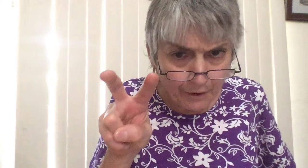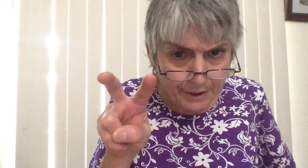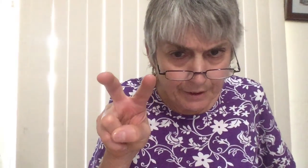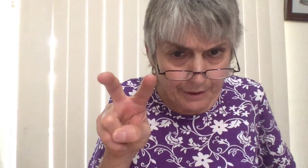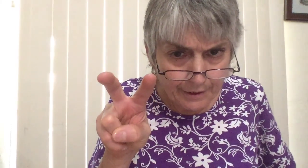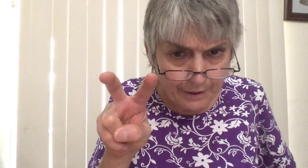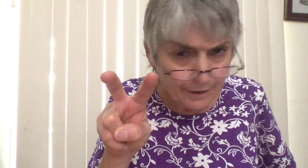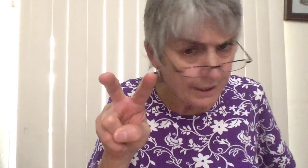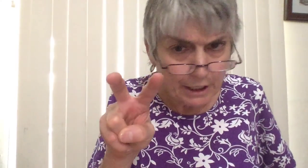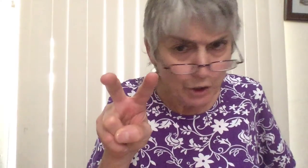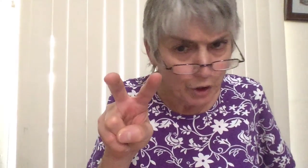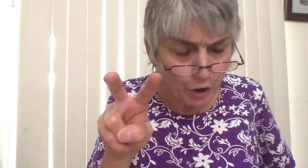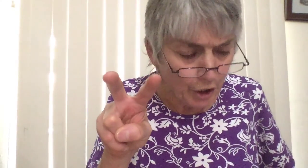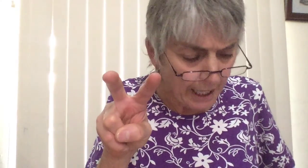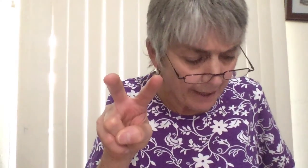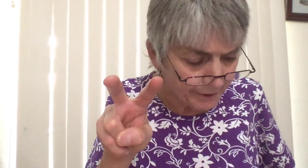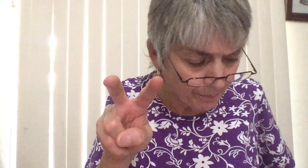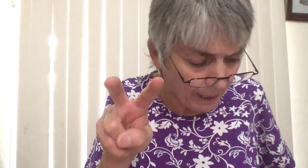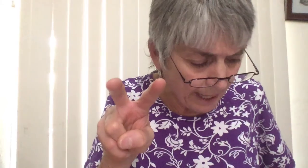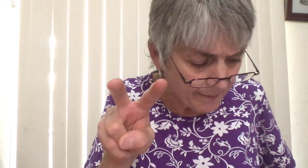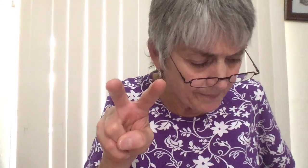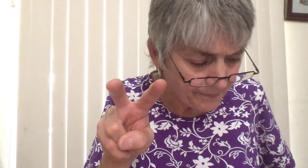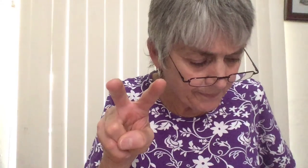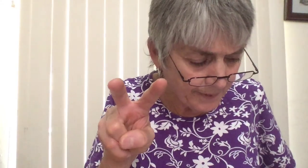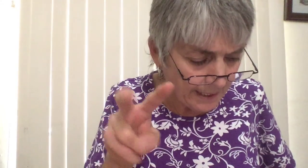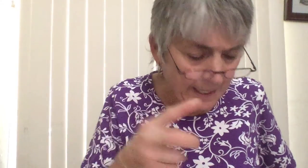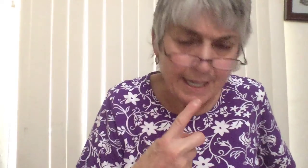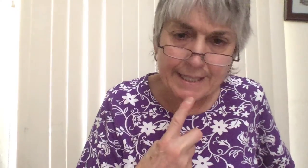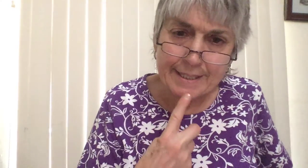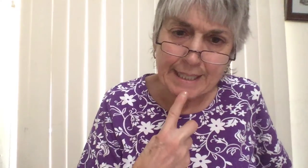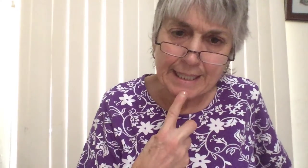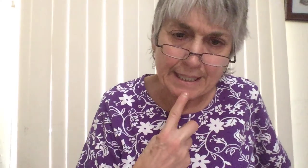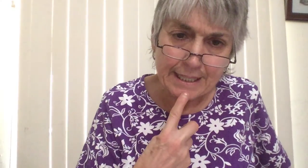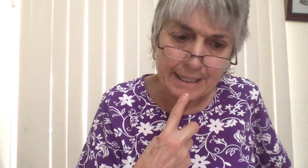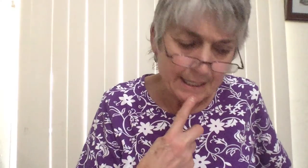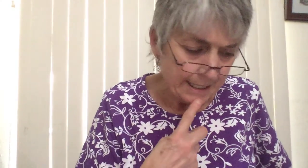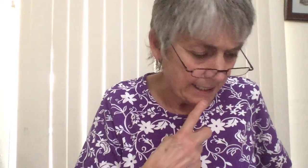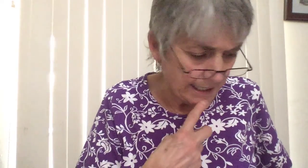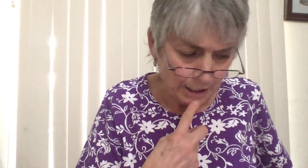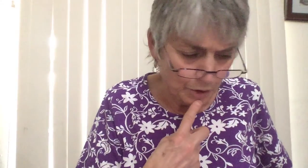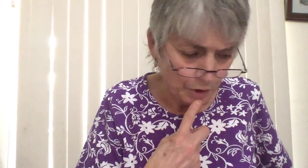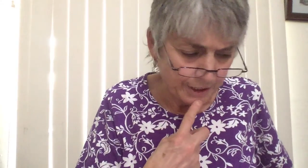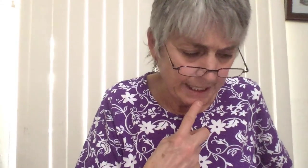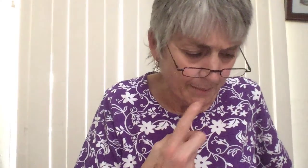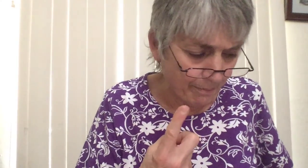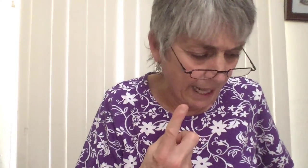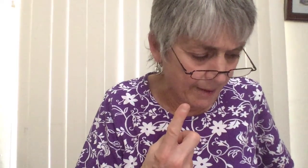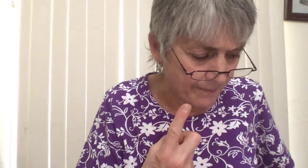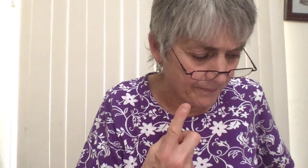Regarde. Il ne regarde pas. Dit. Il ne dit pas.